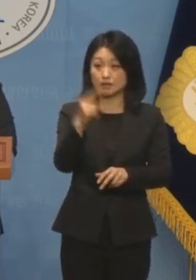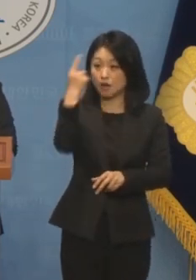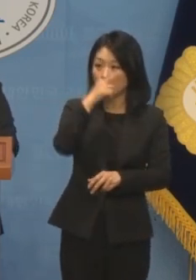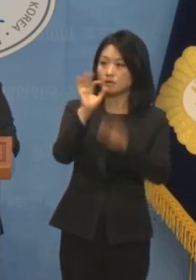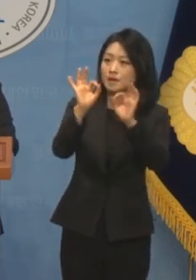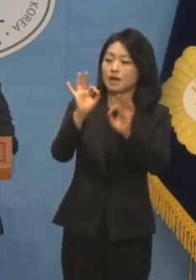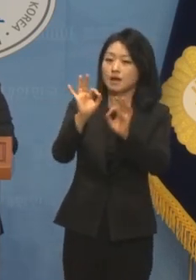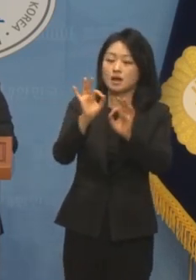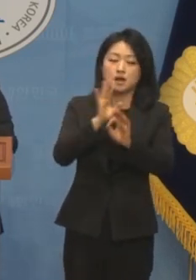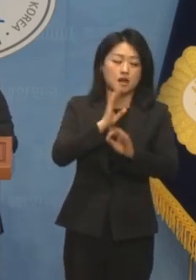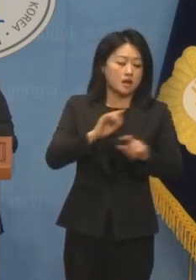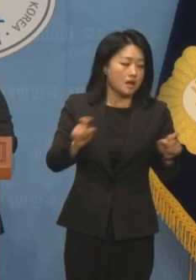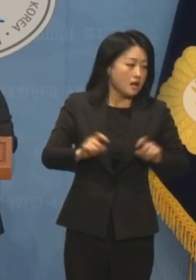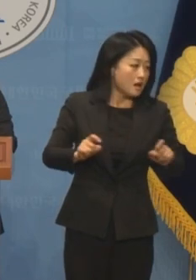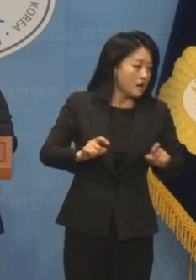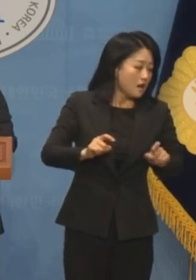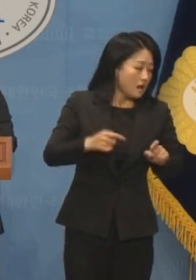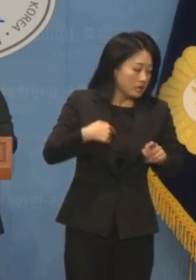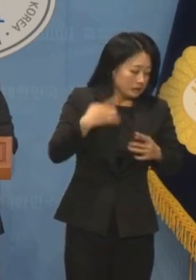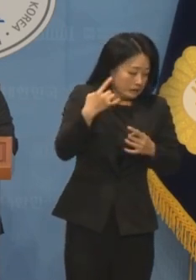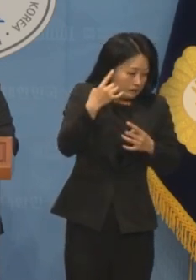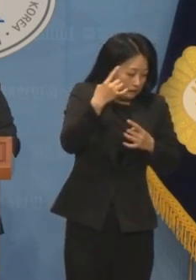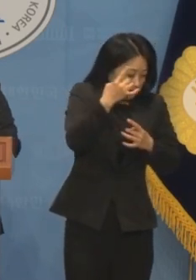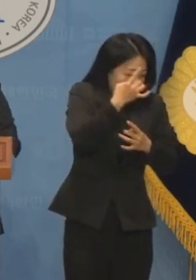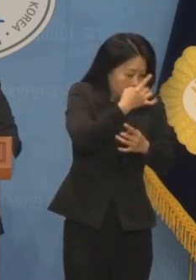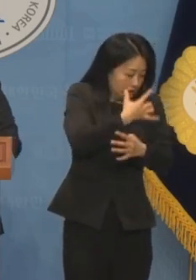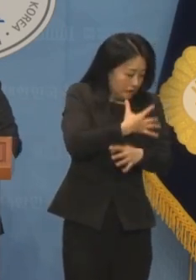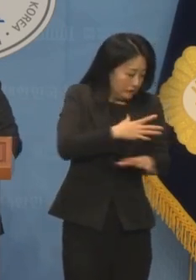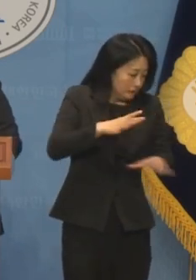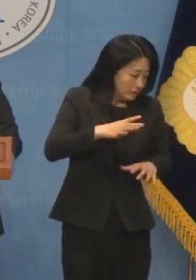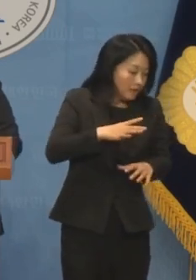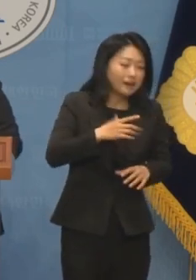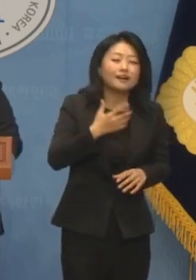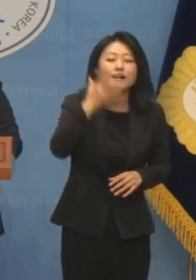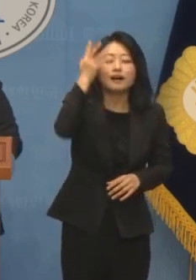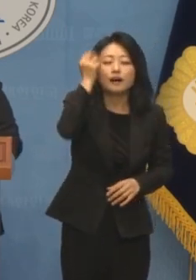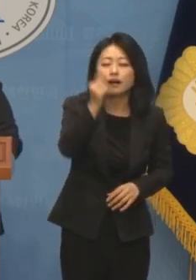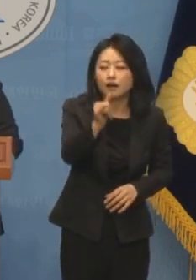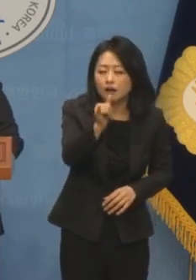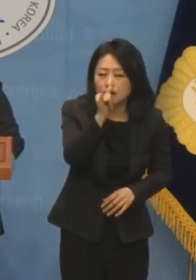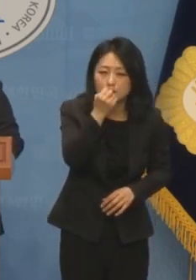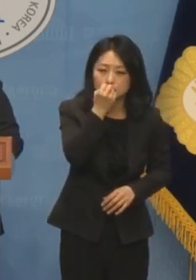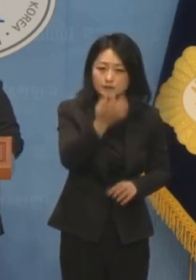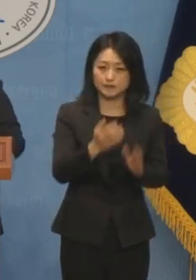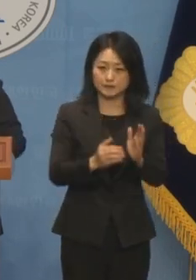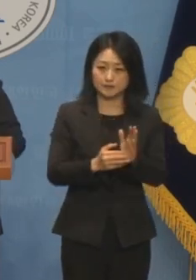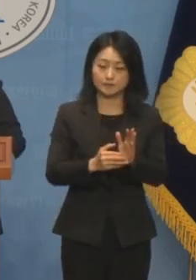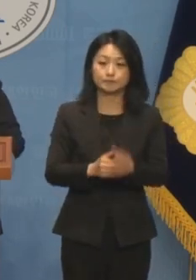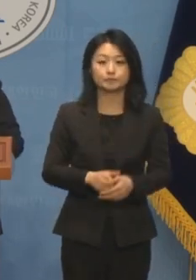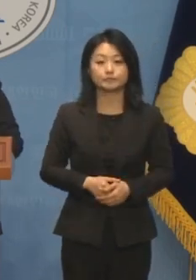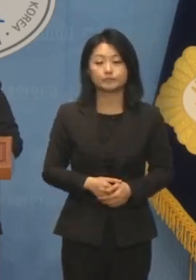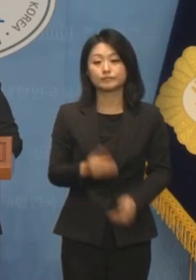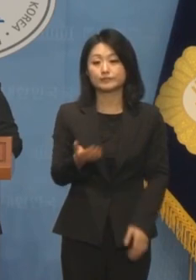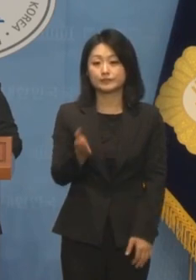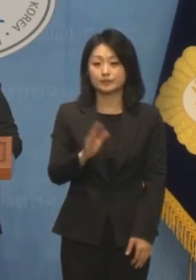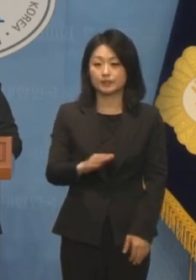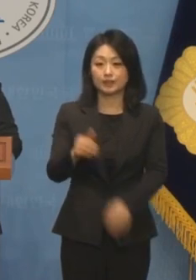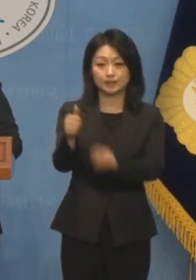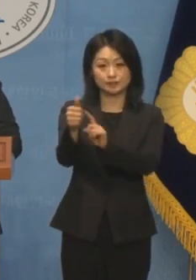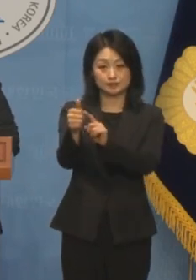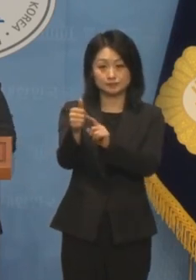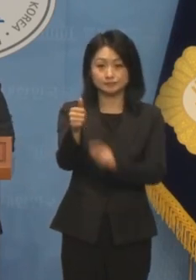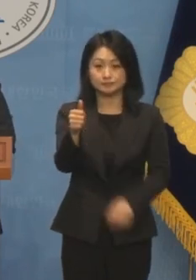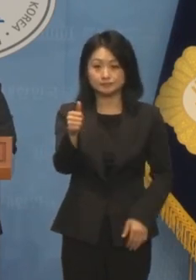얼굴을 볼 때마다 예전의 끔찍한 기억이 떠오른다고 호소하고 있습니다. 그럼에도 김동아